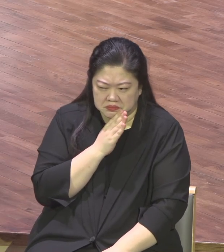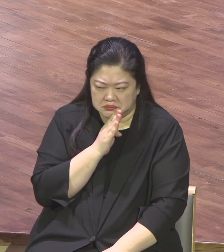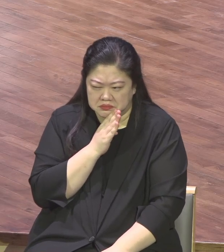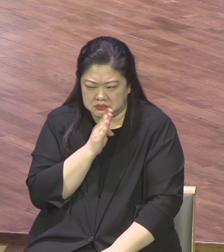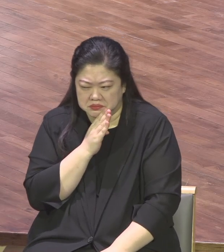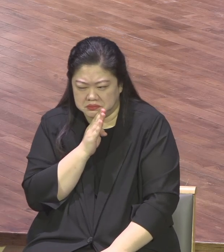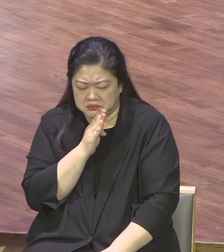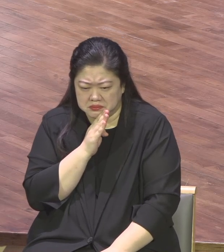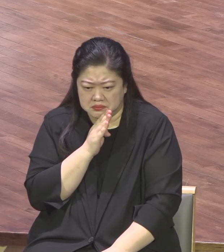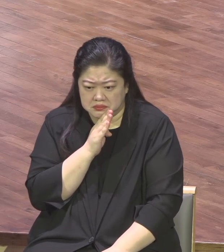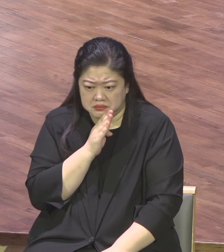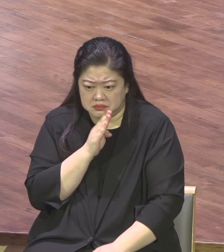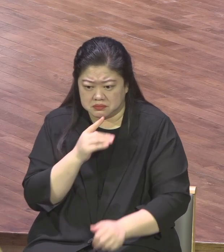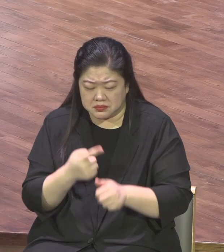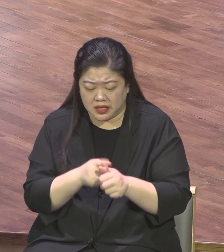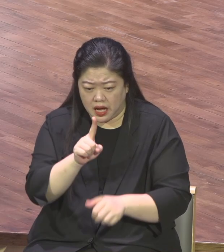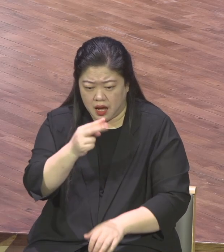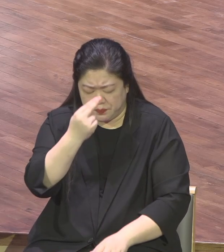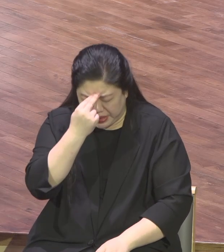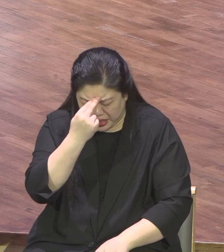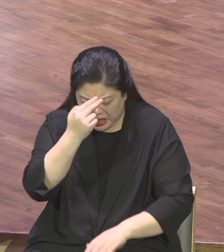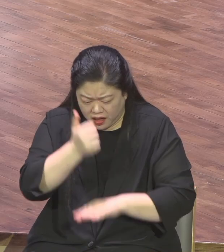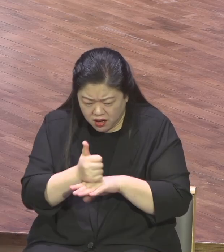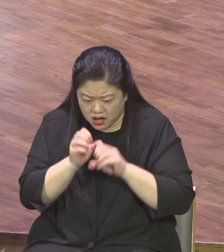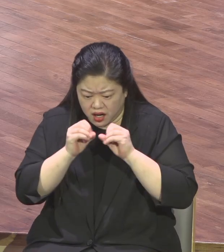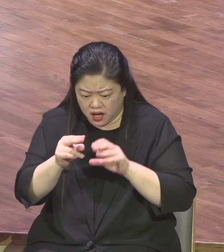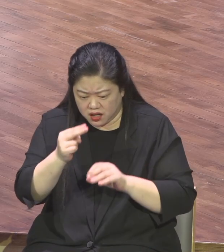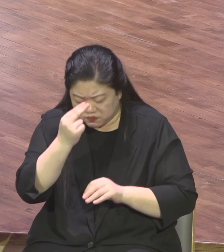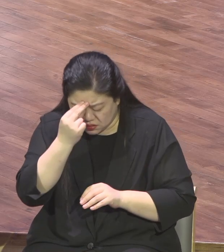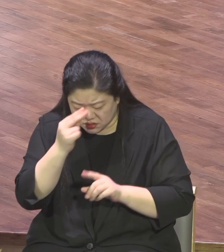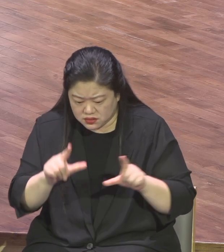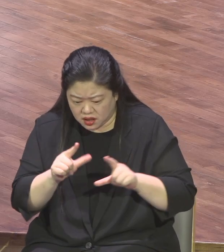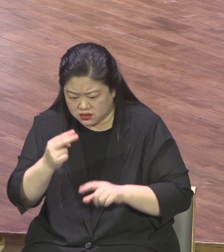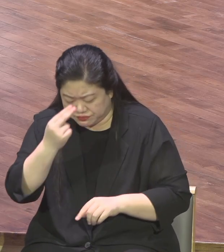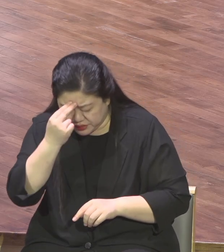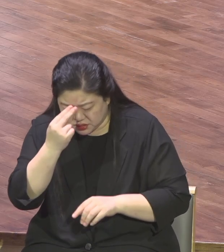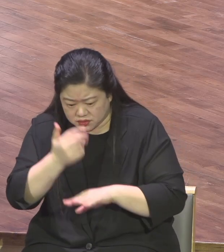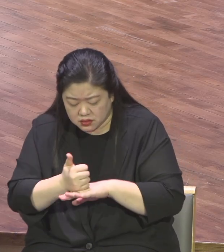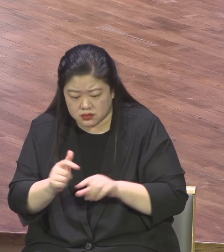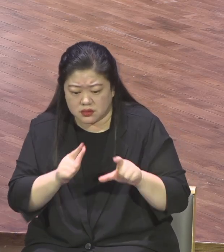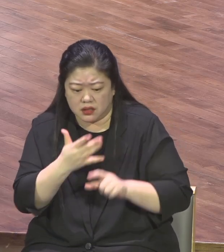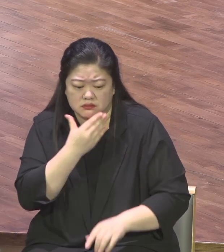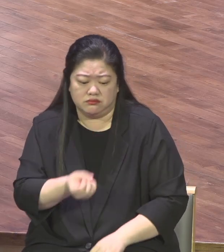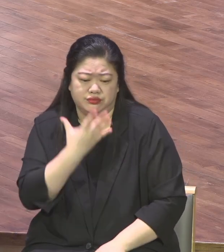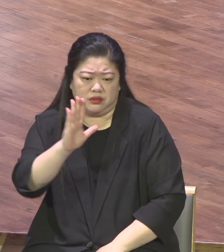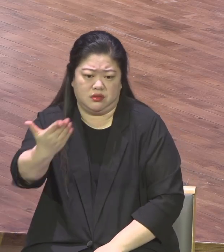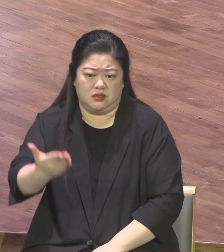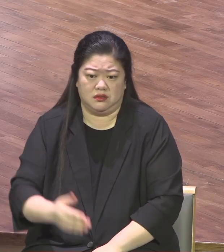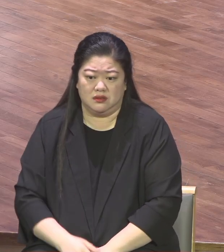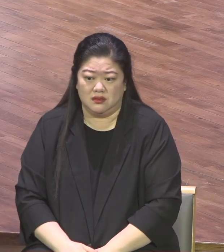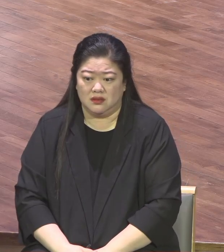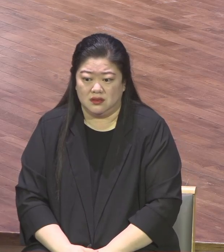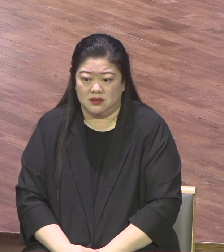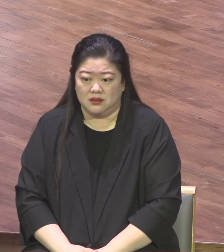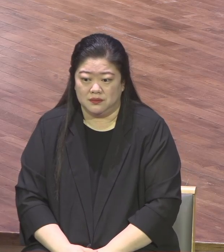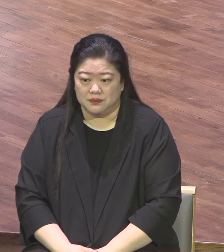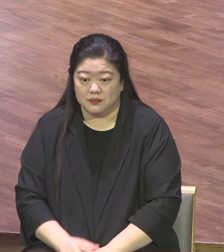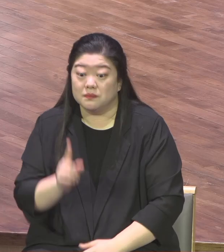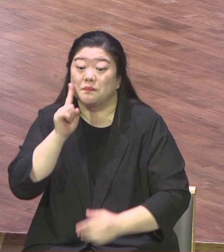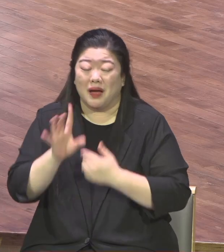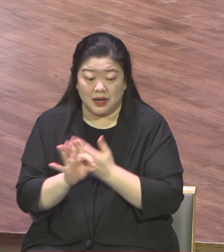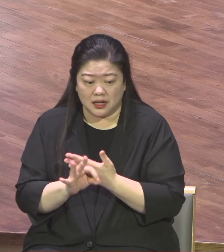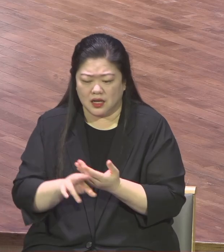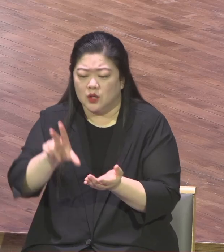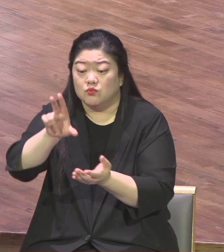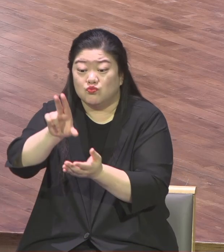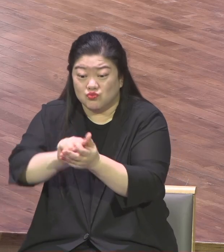믿으면 구원을 얻으리라. 믿으면 돼요. 믿으면 여러분 무슨 문제가 생기거든요. 이 사람